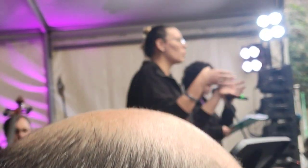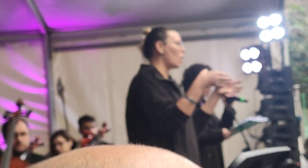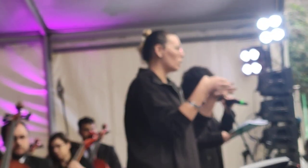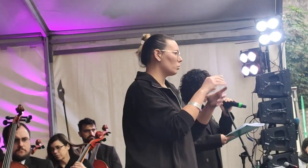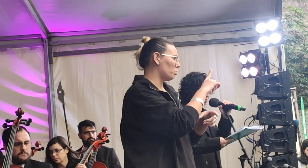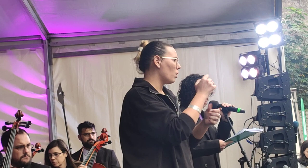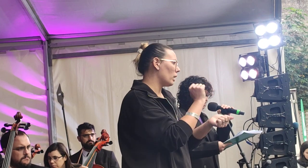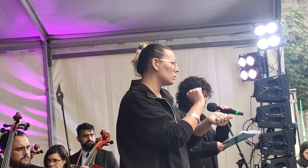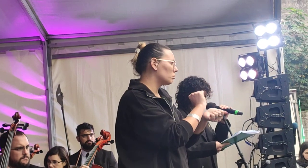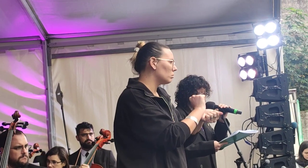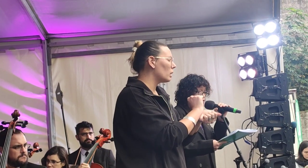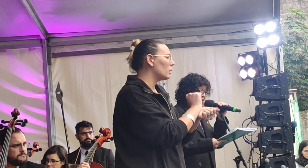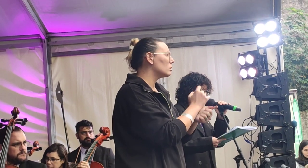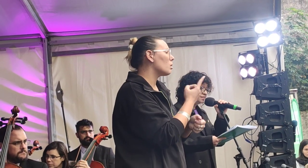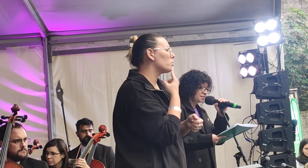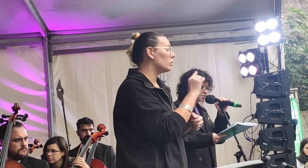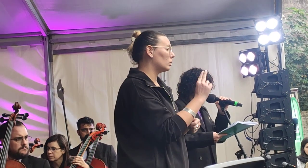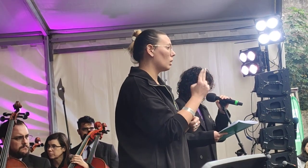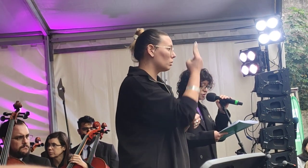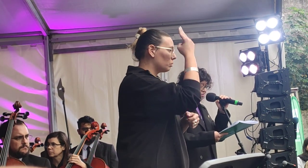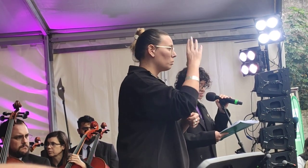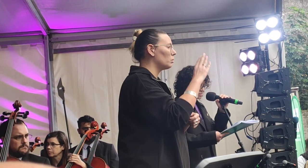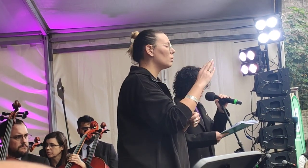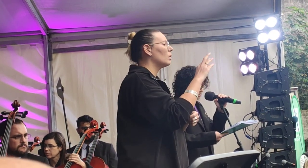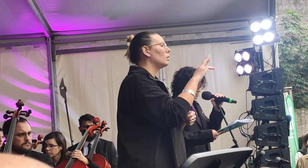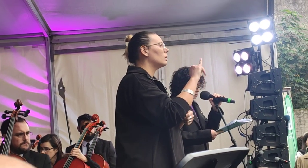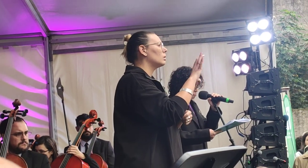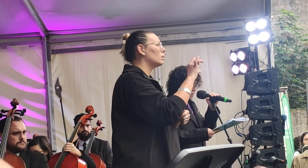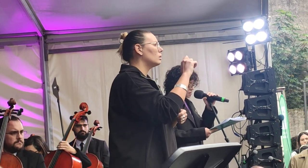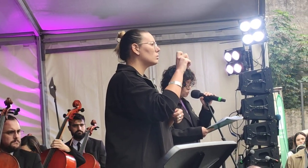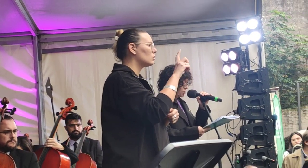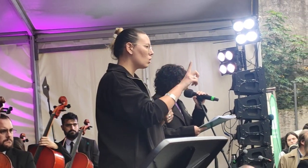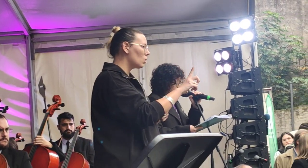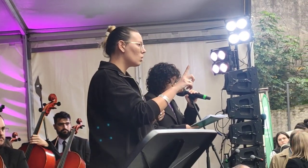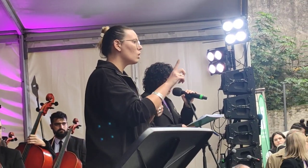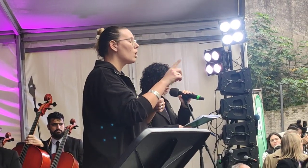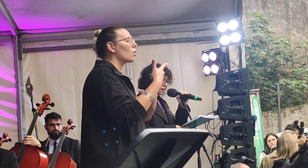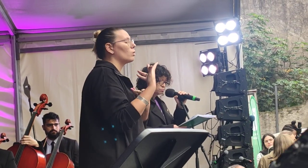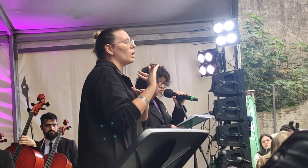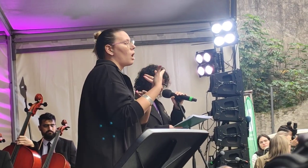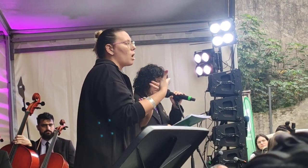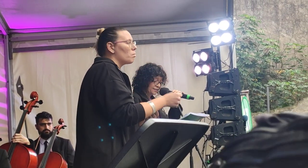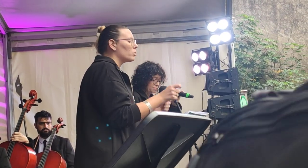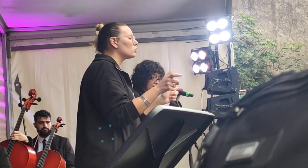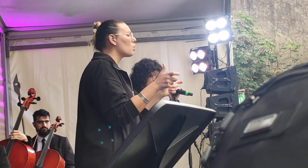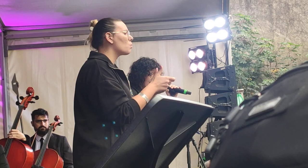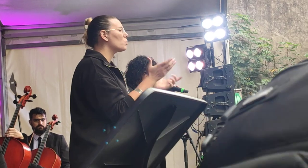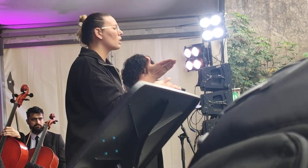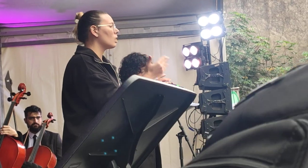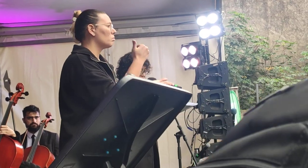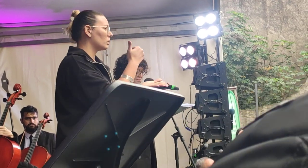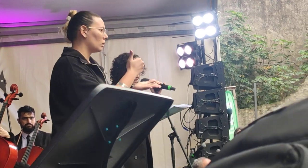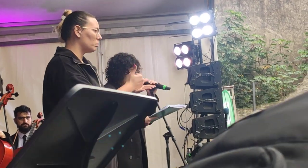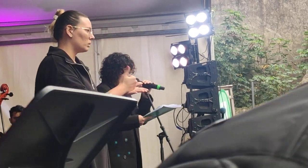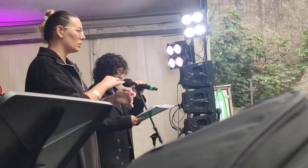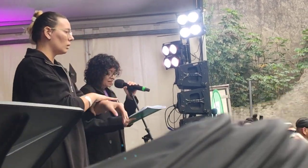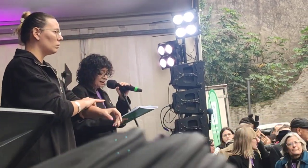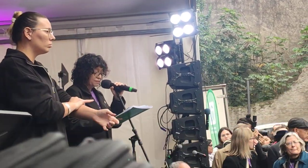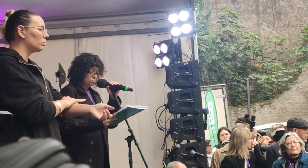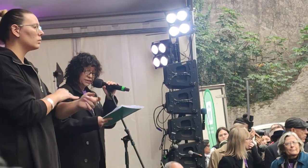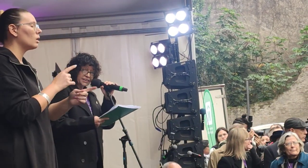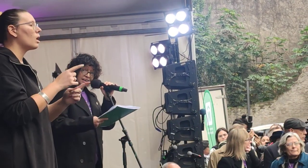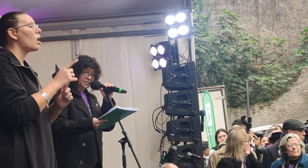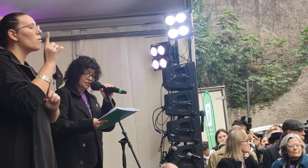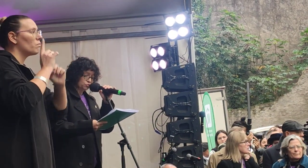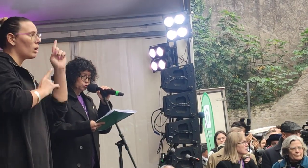de expresas políticas del Uruguay y Crisol, con el auspicio de la Junta Departamental,